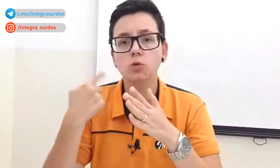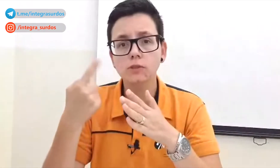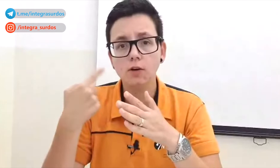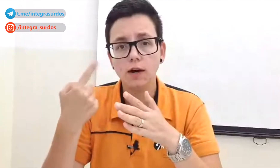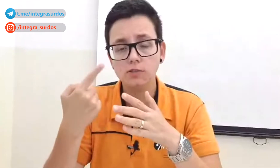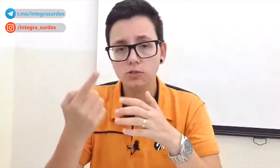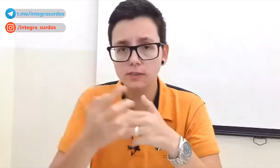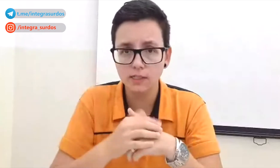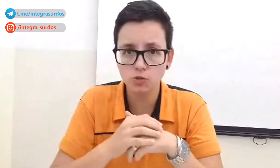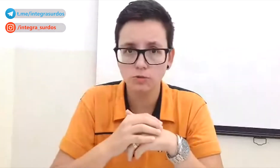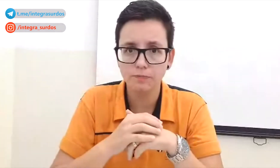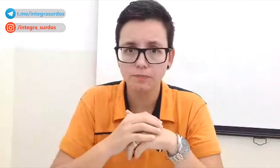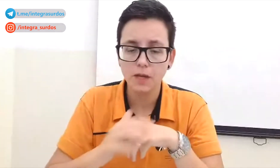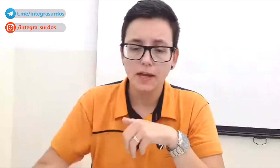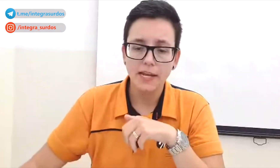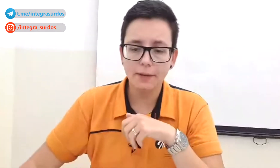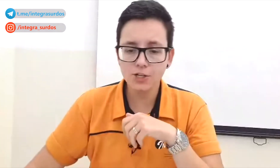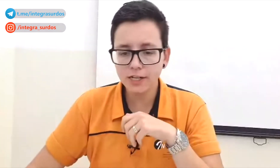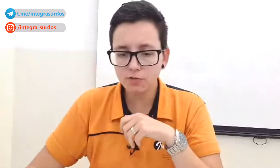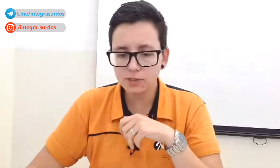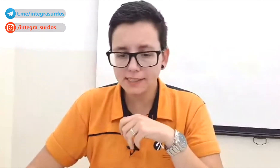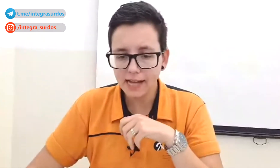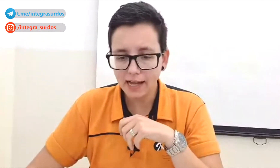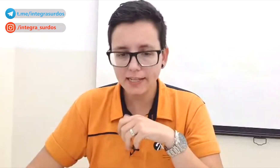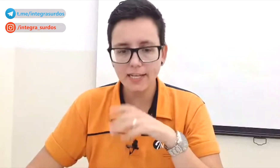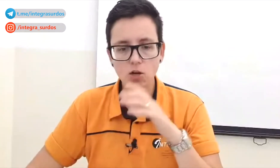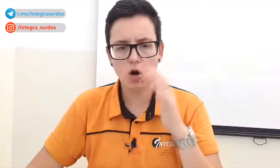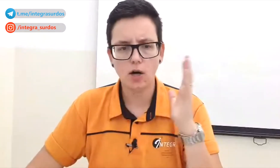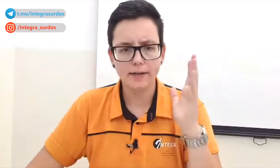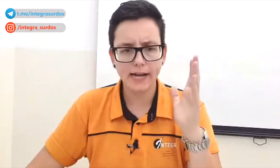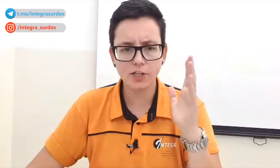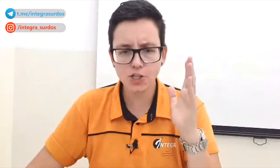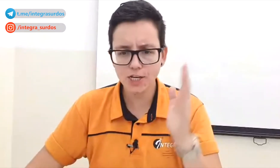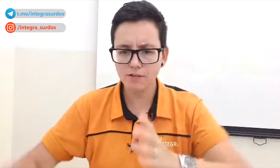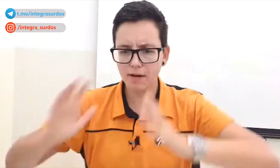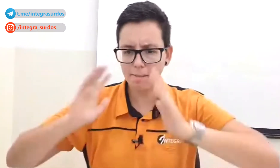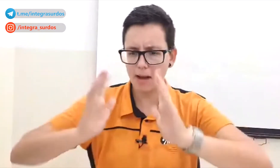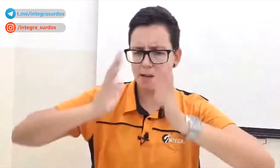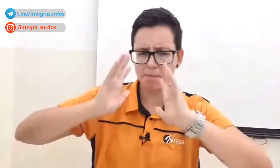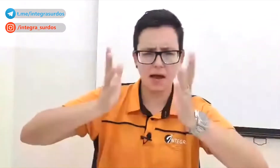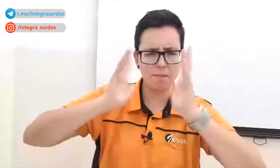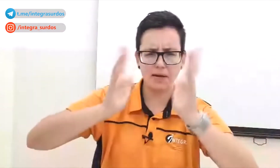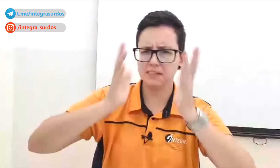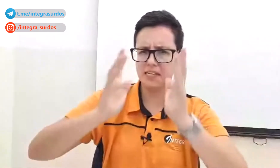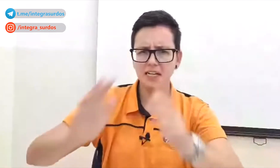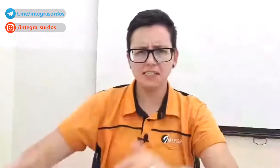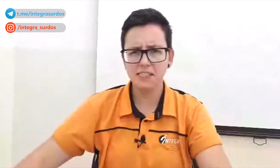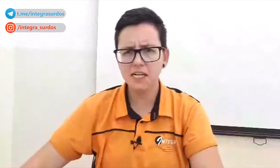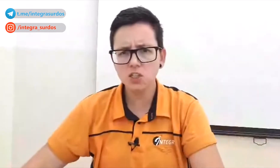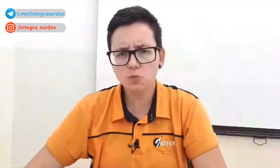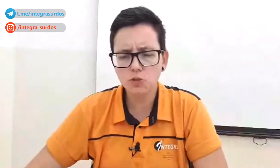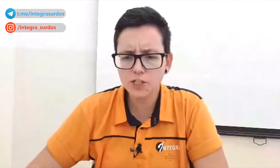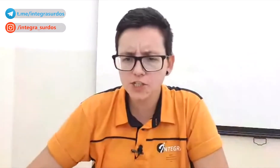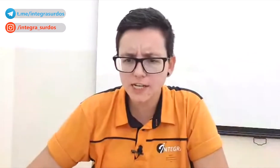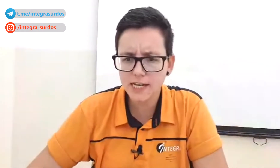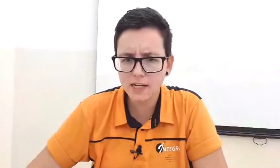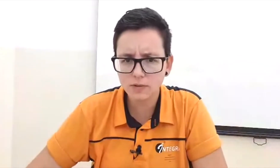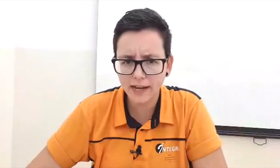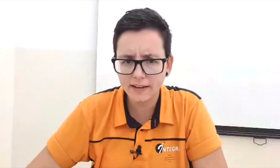seu raciocínio. Imagina que você está ali, ó, na ativa, sinalizando, bonitinho, né?